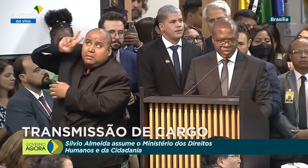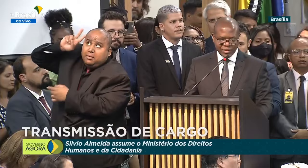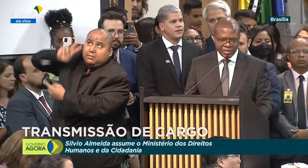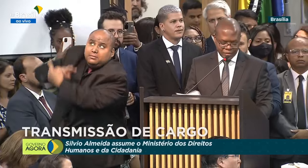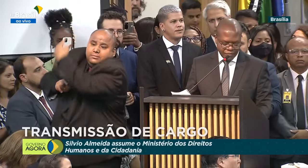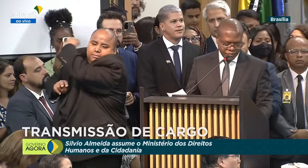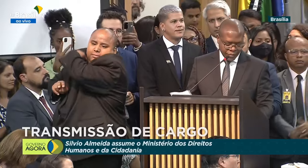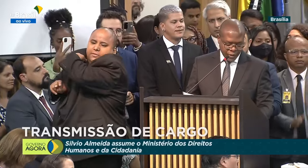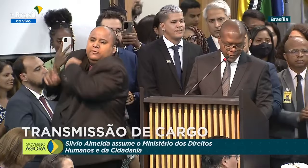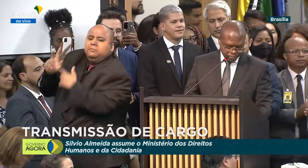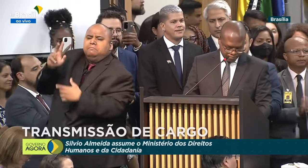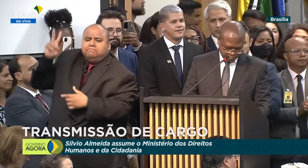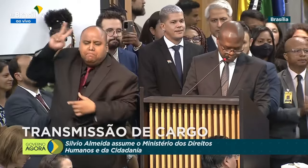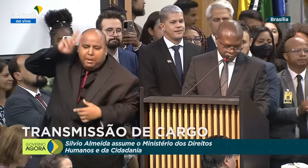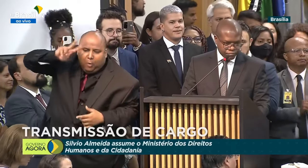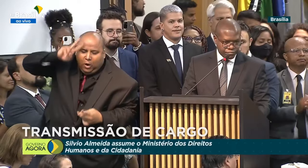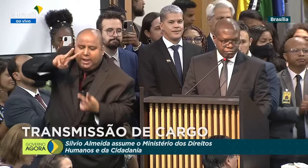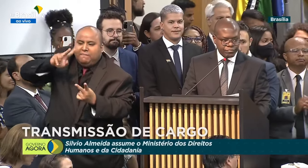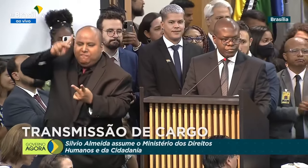e justiça